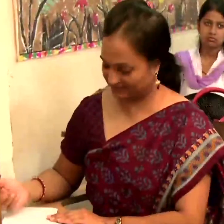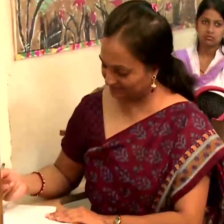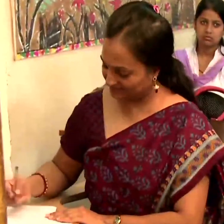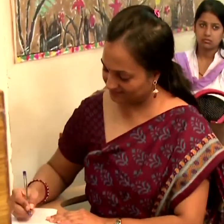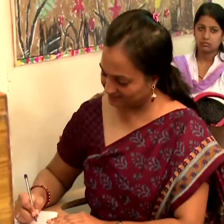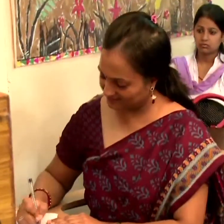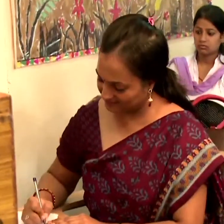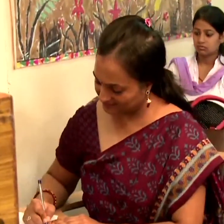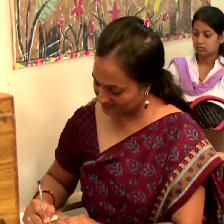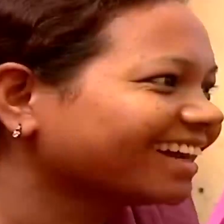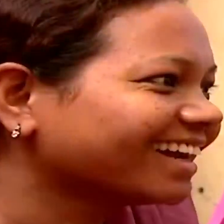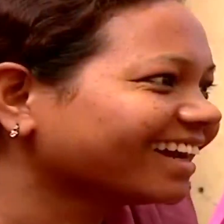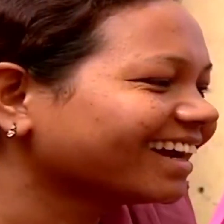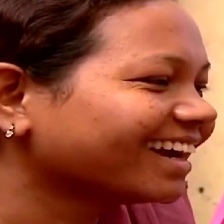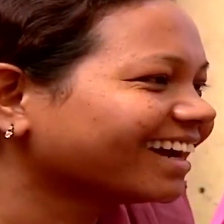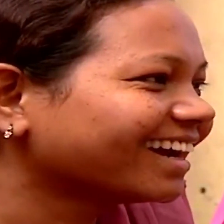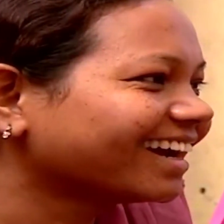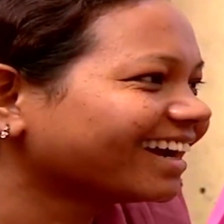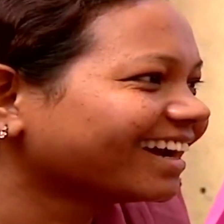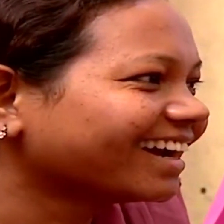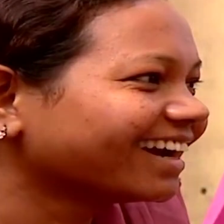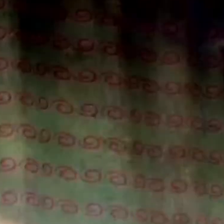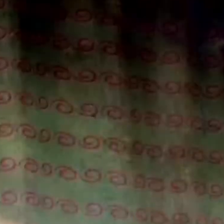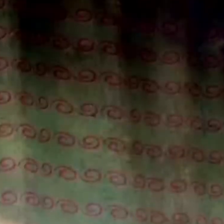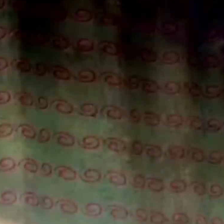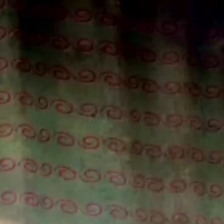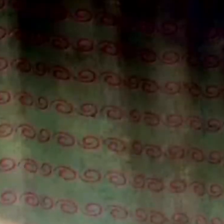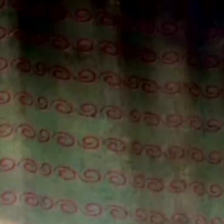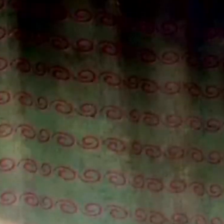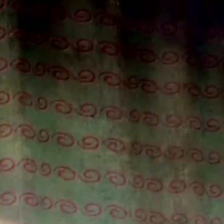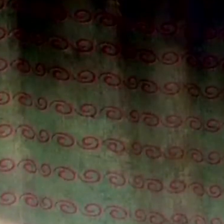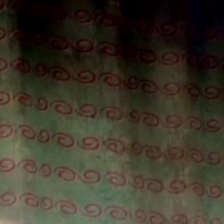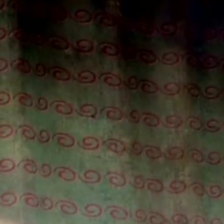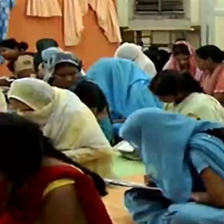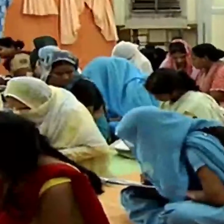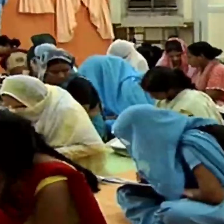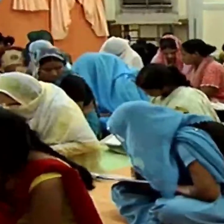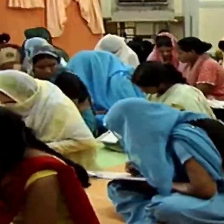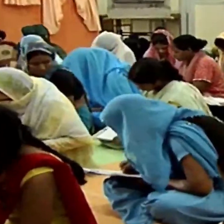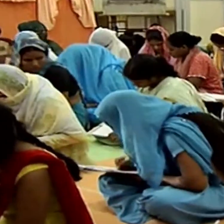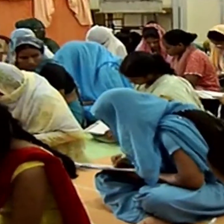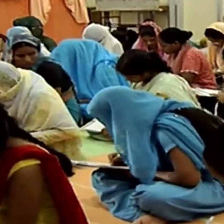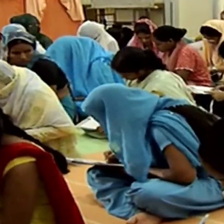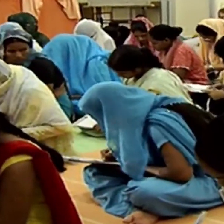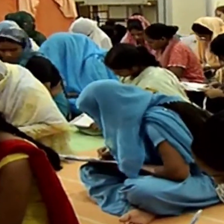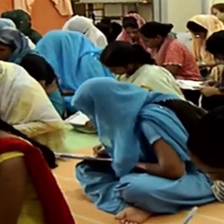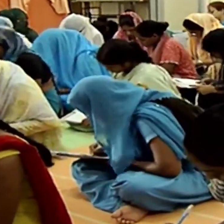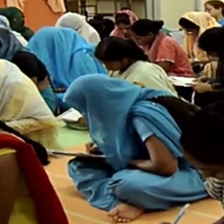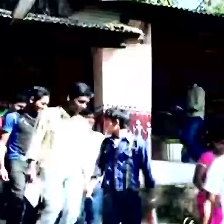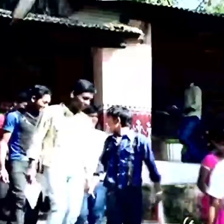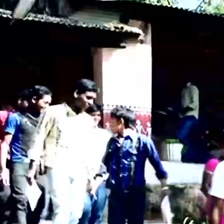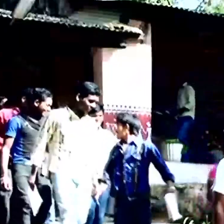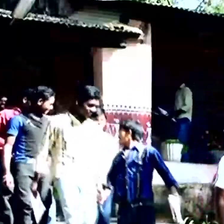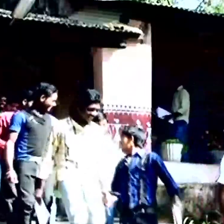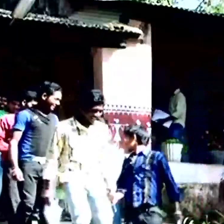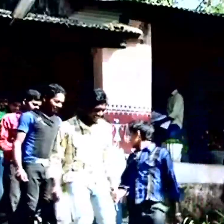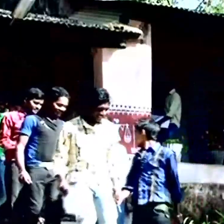हम कहीं पढ़े, वे विषय की लोच से युक्त हो। मित्रों